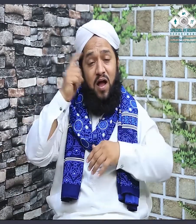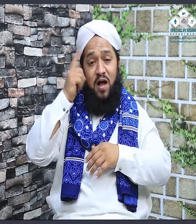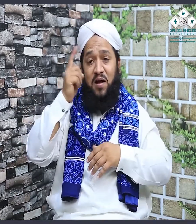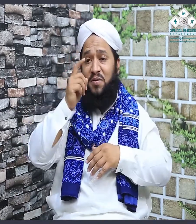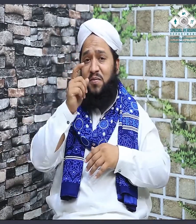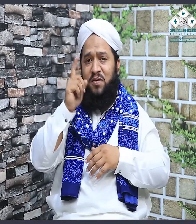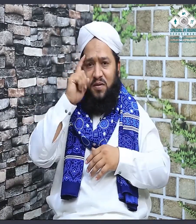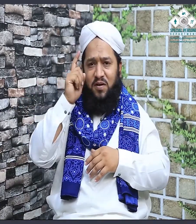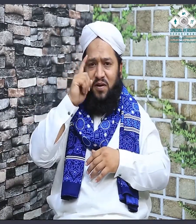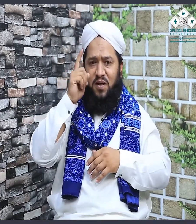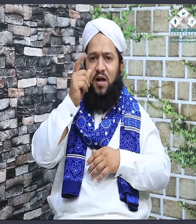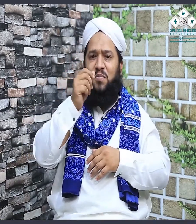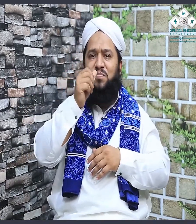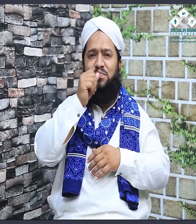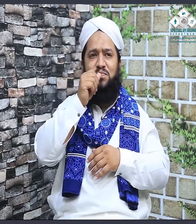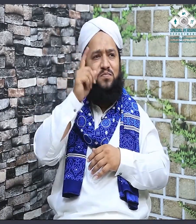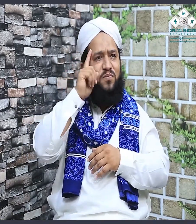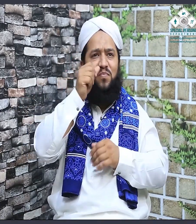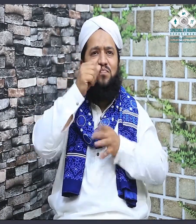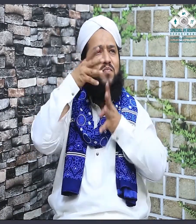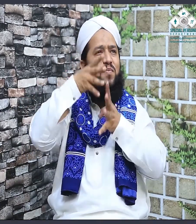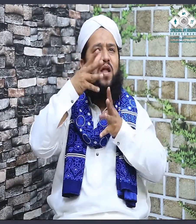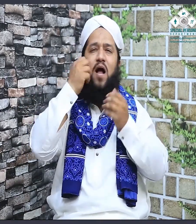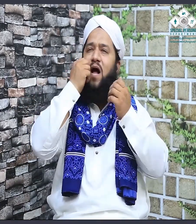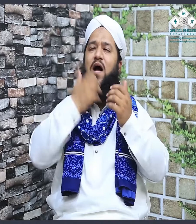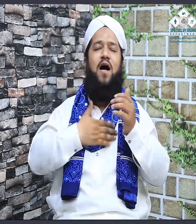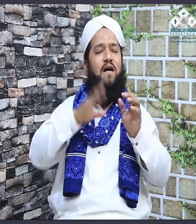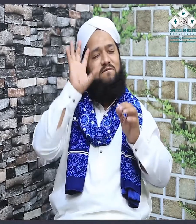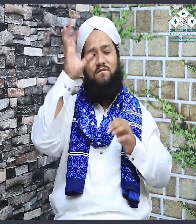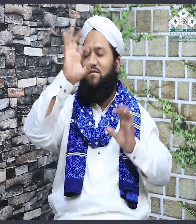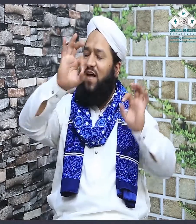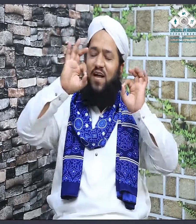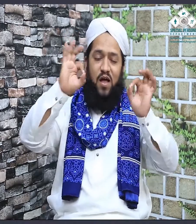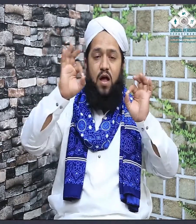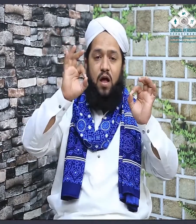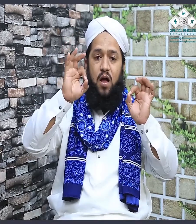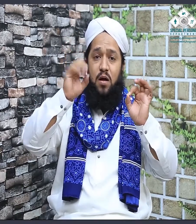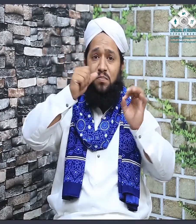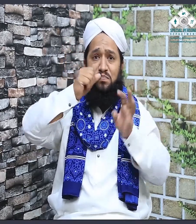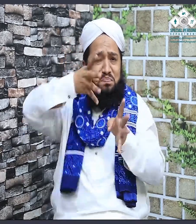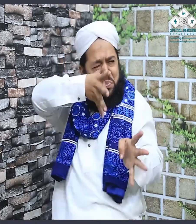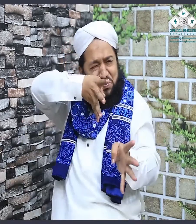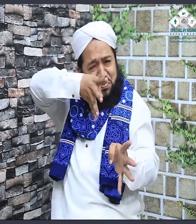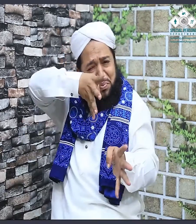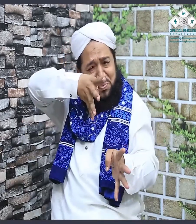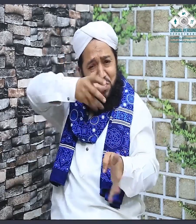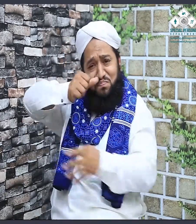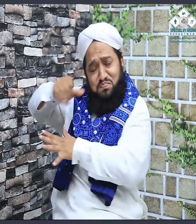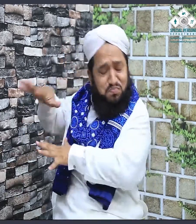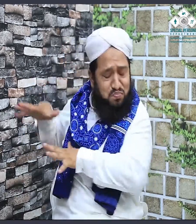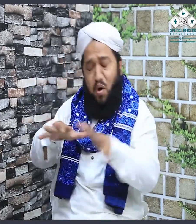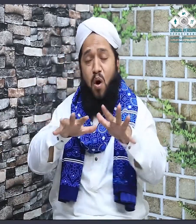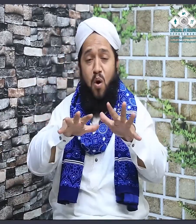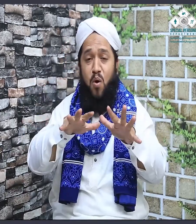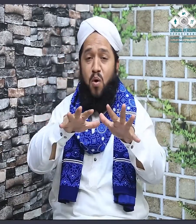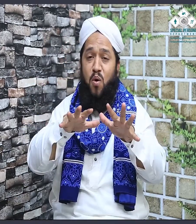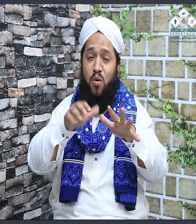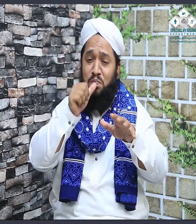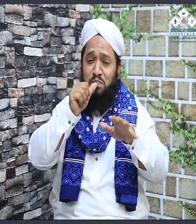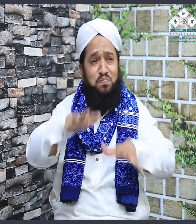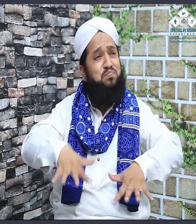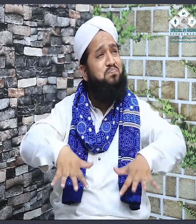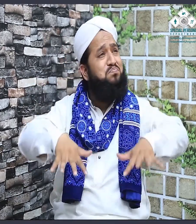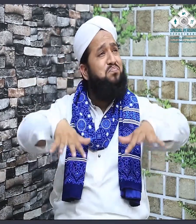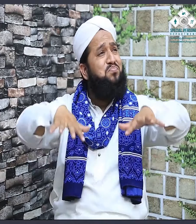رین کتنا اچھا لگتا ہے, ہمارا موڈ ہی زبردست ہو جاتا ہے, ایوری بڈی انجوائنگ. مگر یہی رین زیادہ ہو جائے تو سیلاب کی شکل آ جاتی ہے, پانی